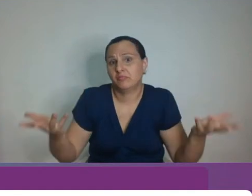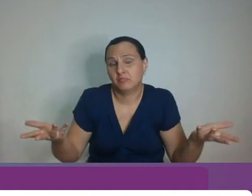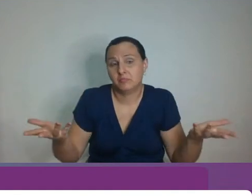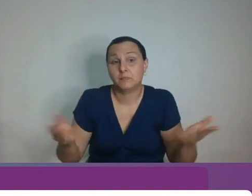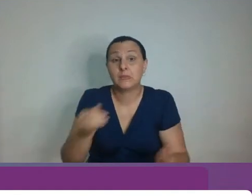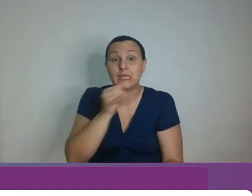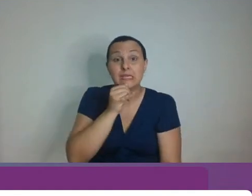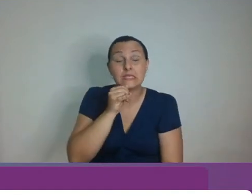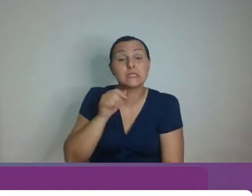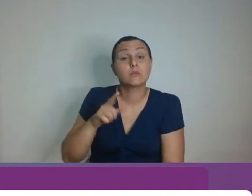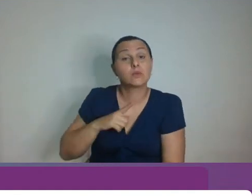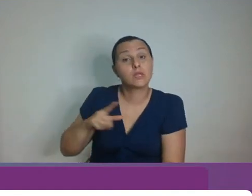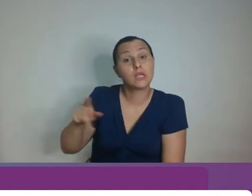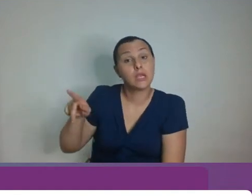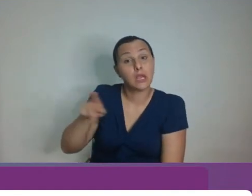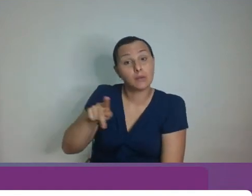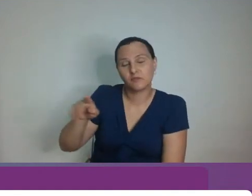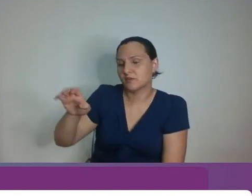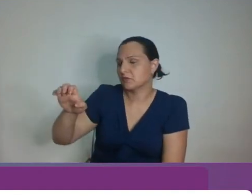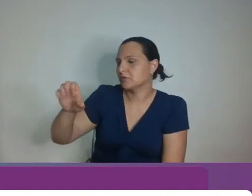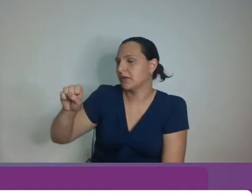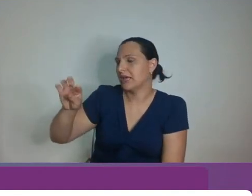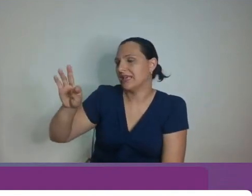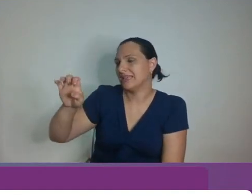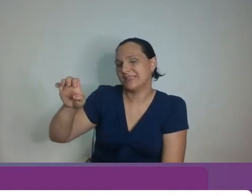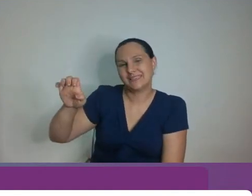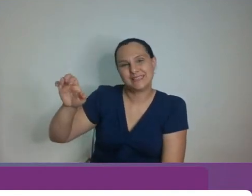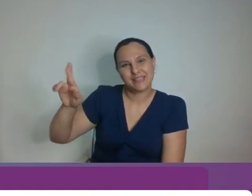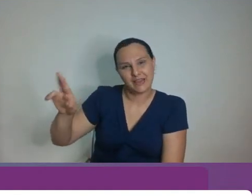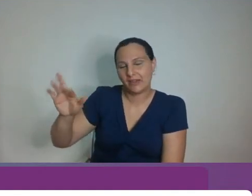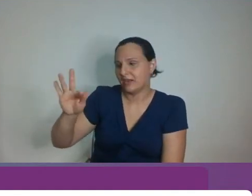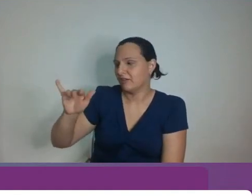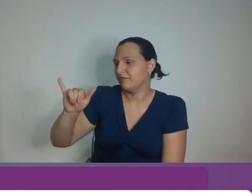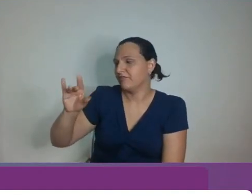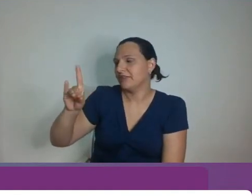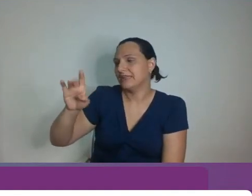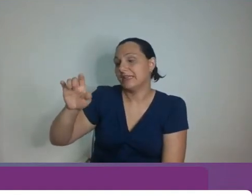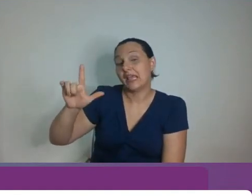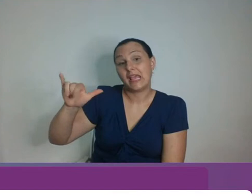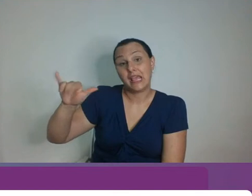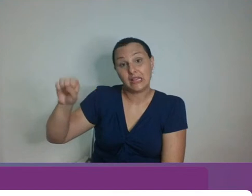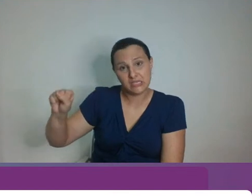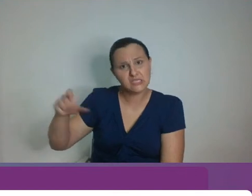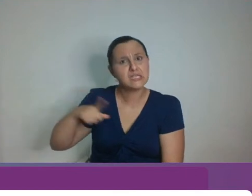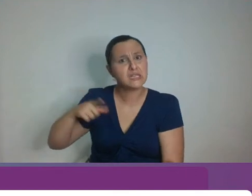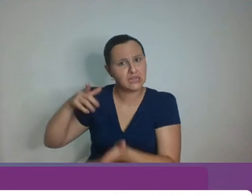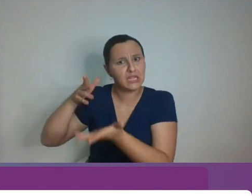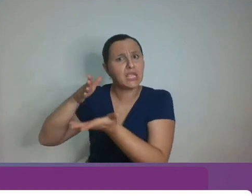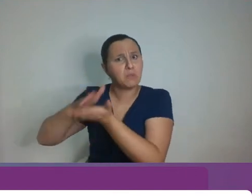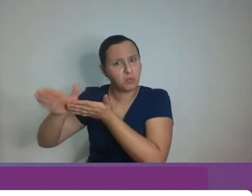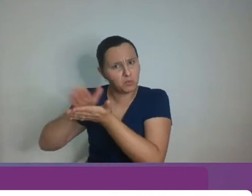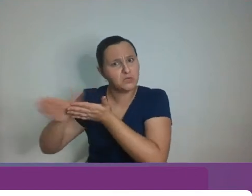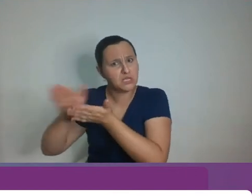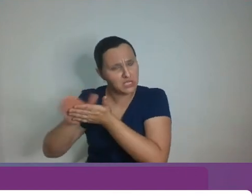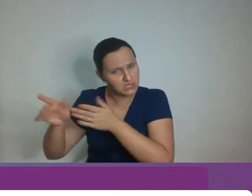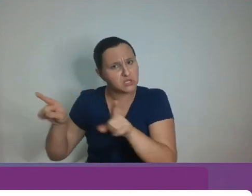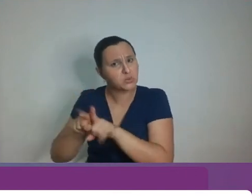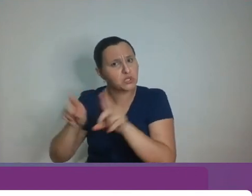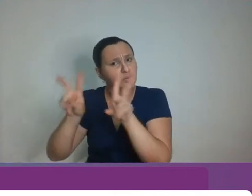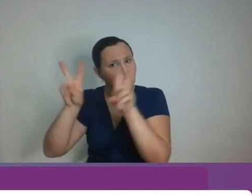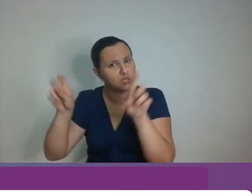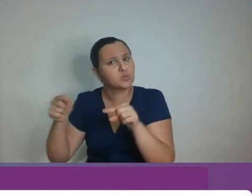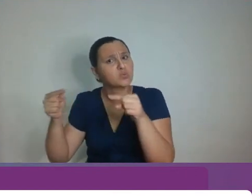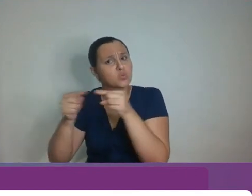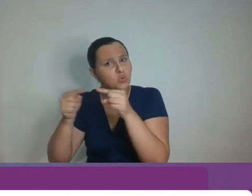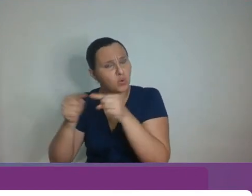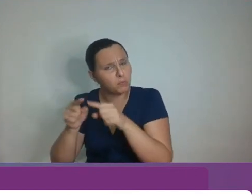ela tem uma publicação no sentido a discutir os procedimentos técnicos da tradução. A professora Vânia de Aquino Alves também tem uma